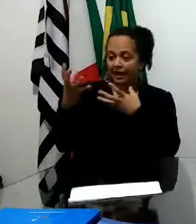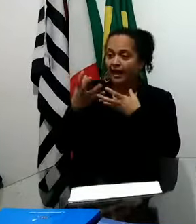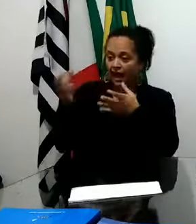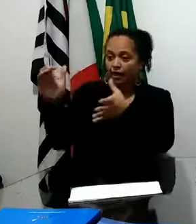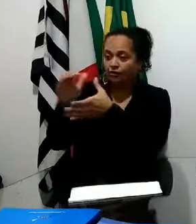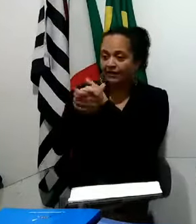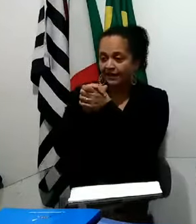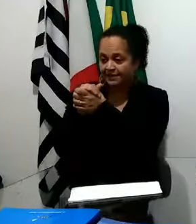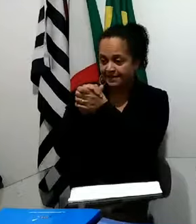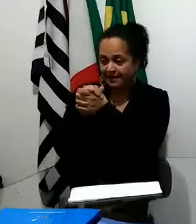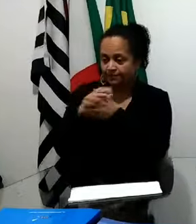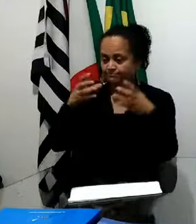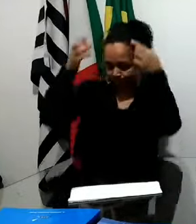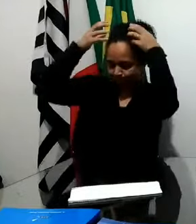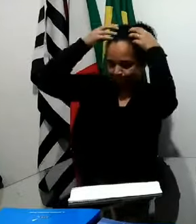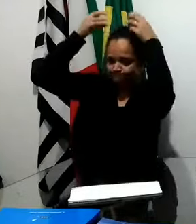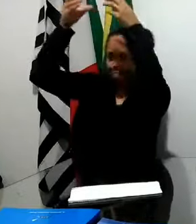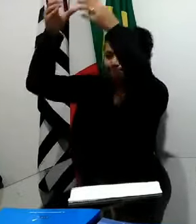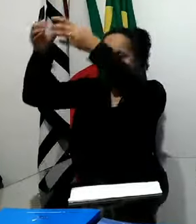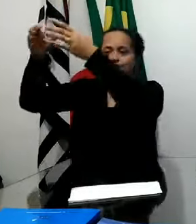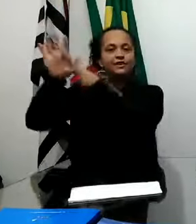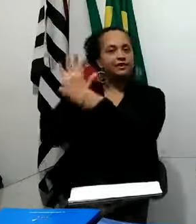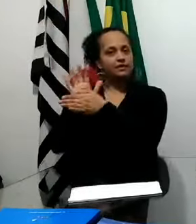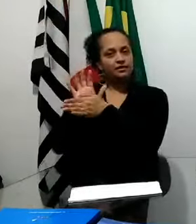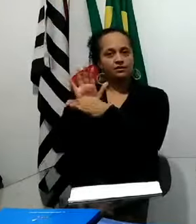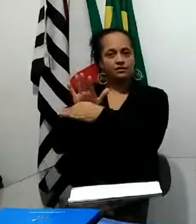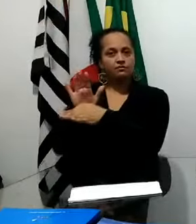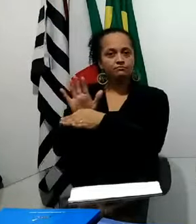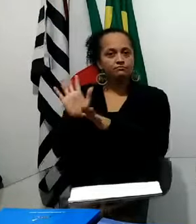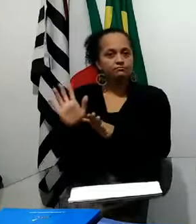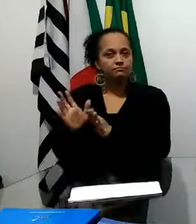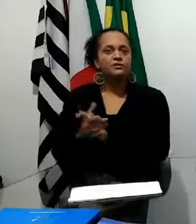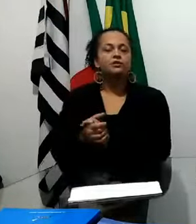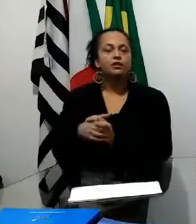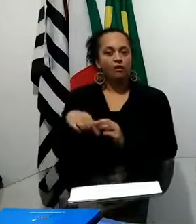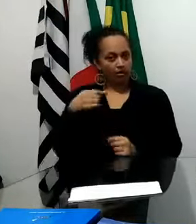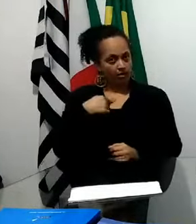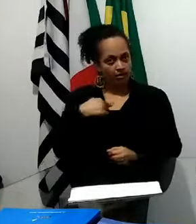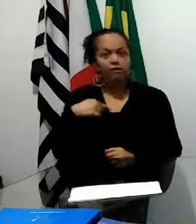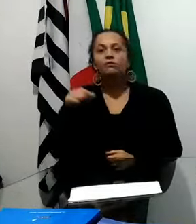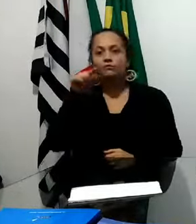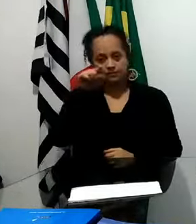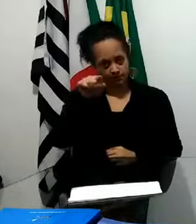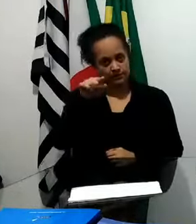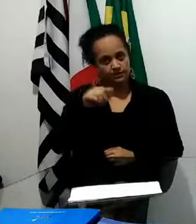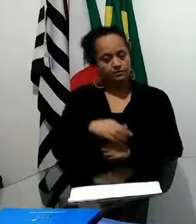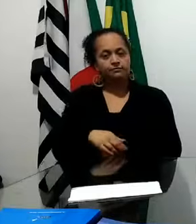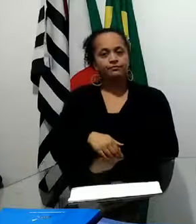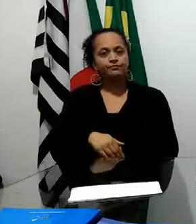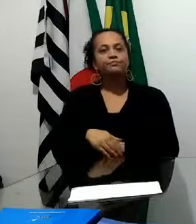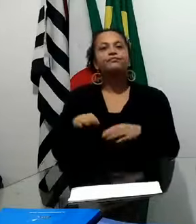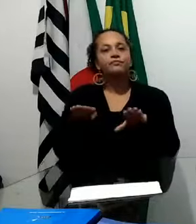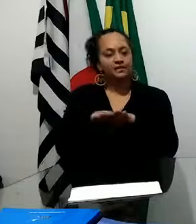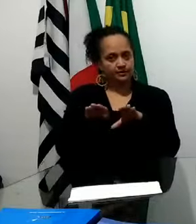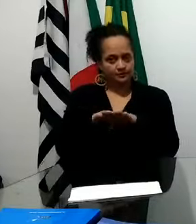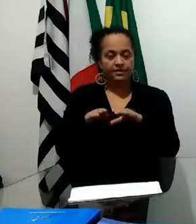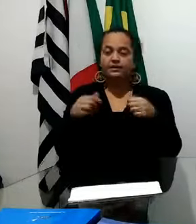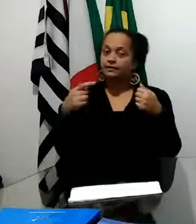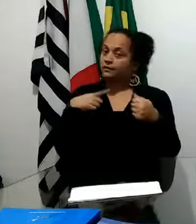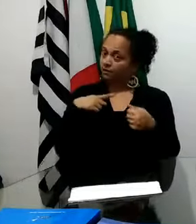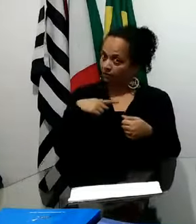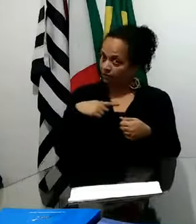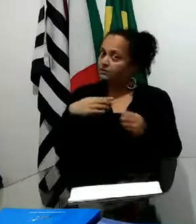a fez rainha em lugar de Vasti. Eu e você temos disponível para o nosso preparo a palavra